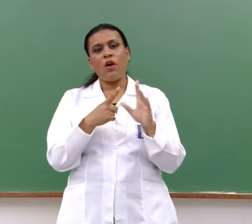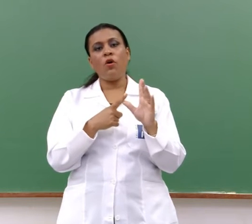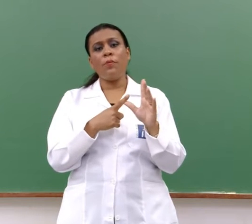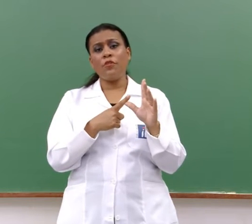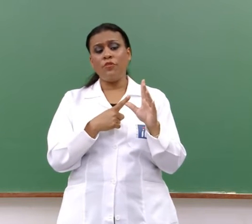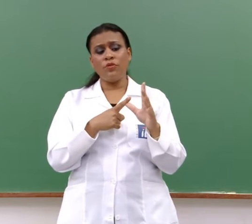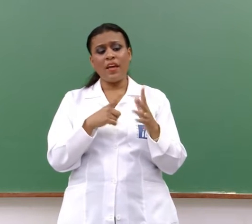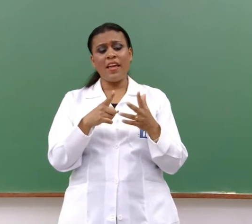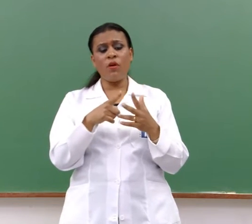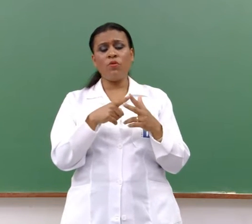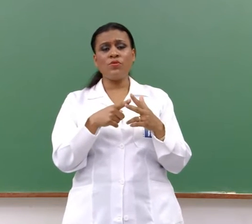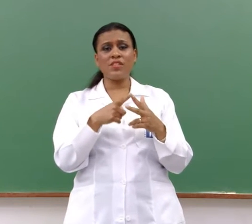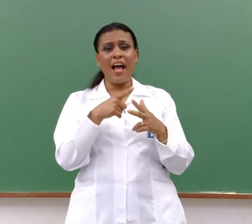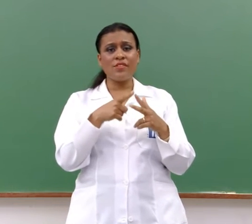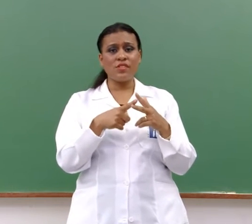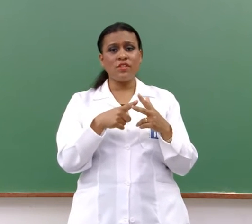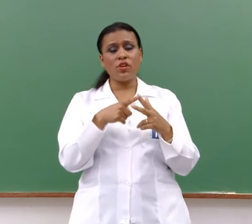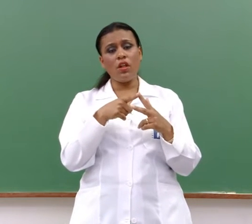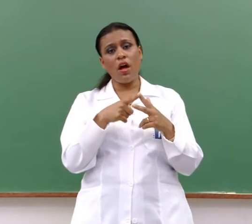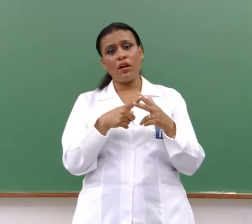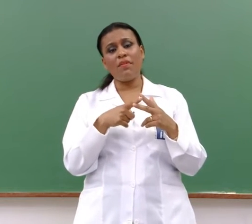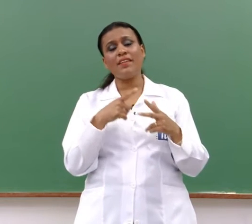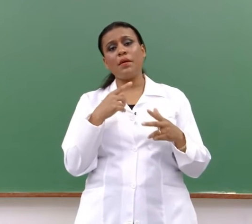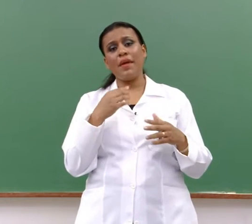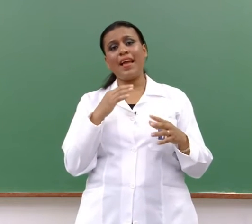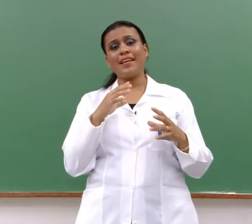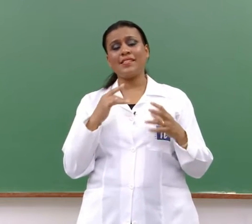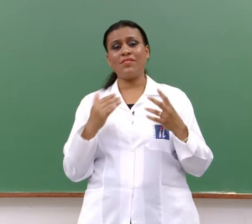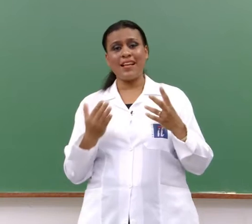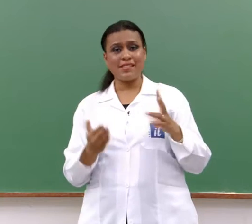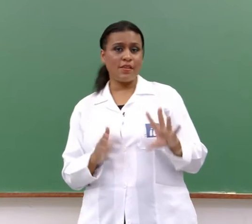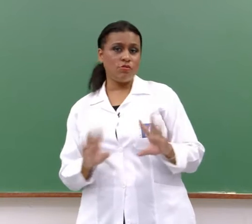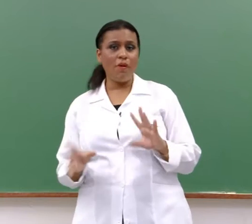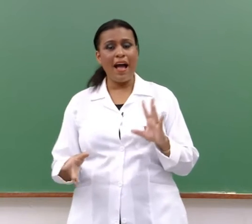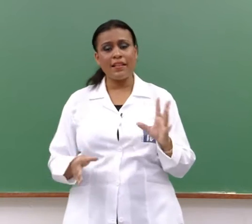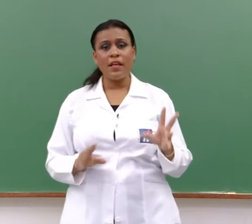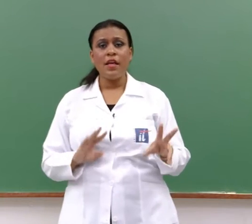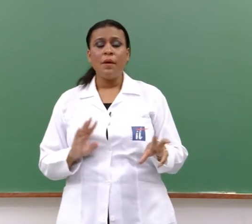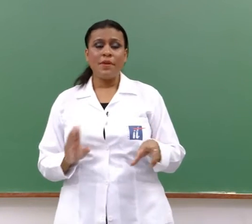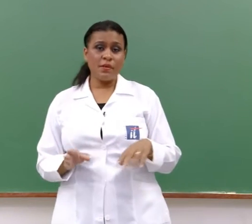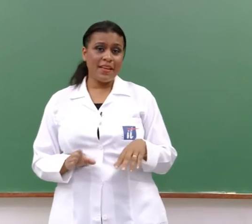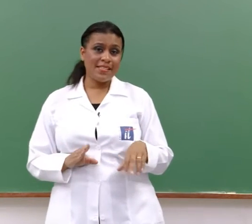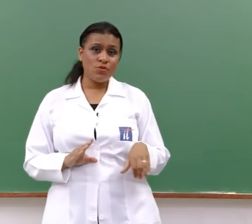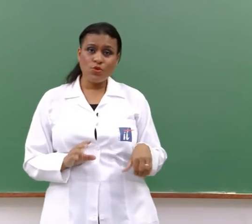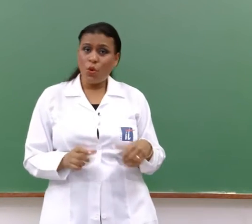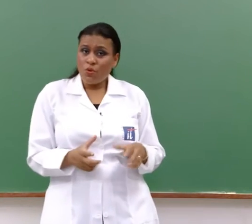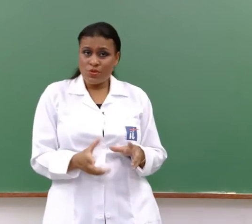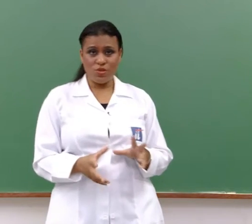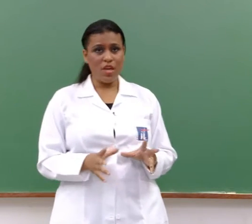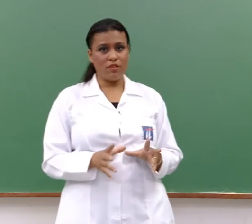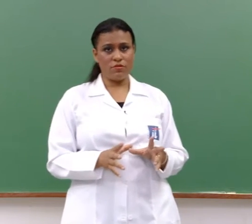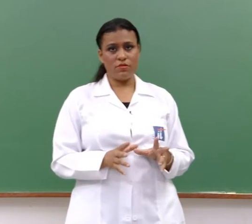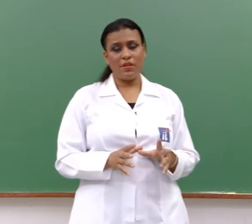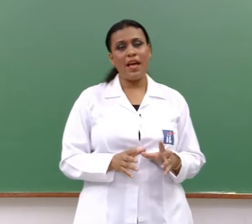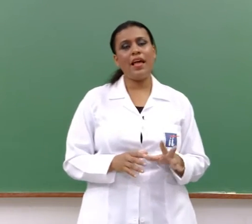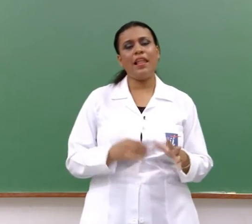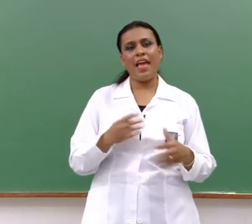ou profunda. Em alguns casos, eles colocam aí também a questão da acentuada, mas é uma questão de conceito, né?